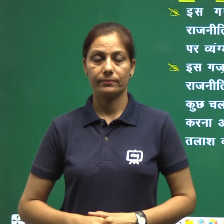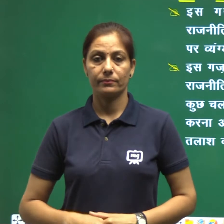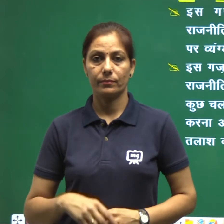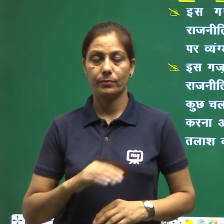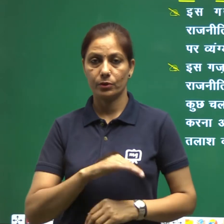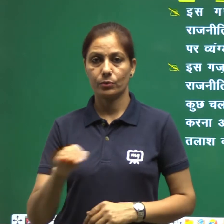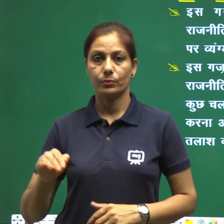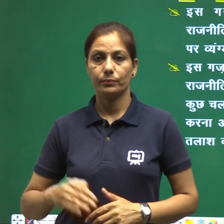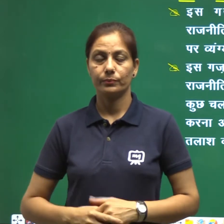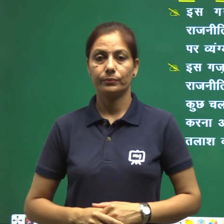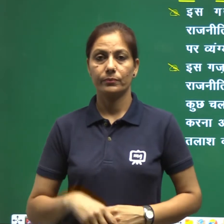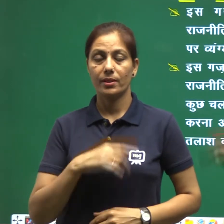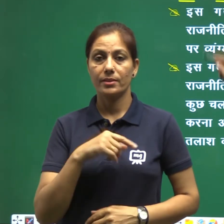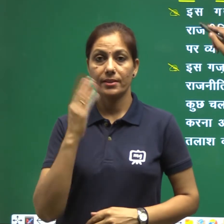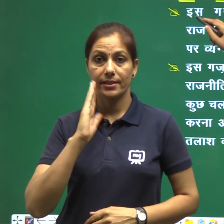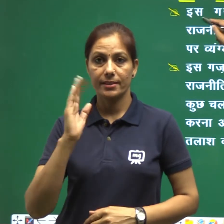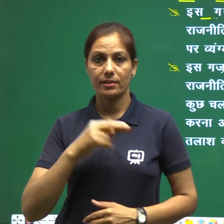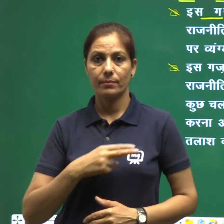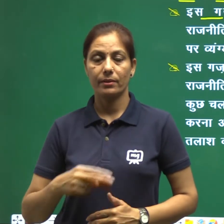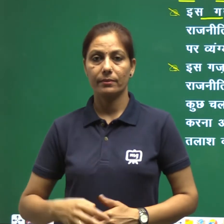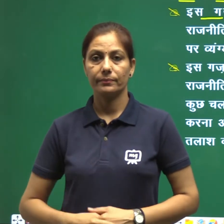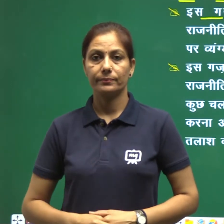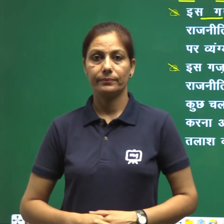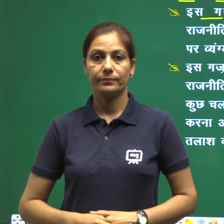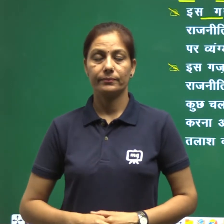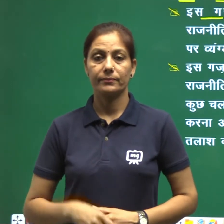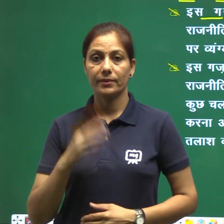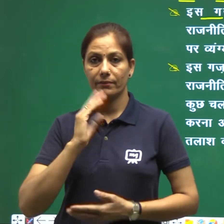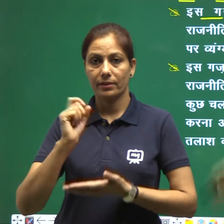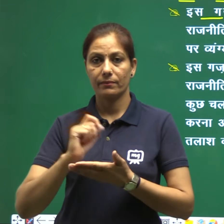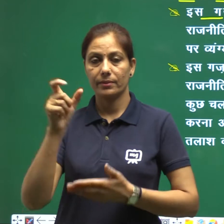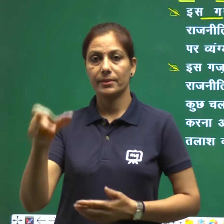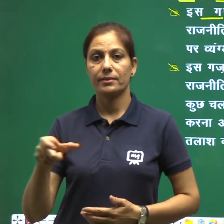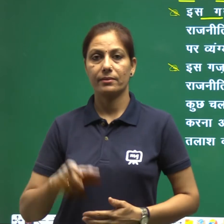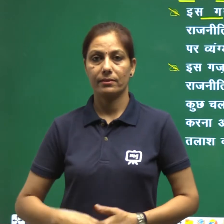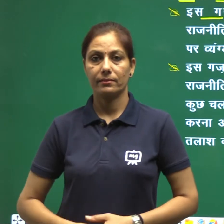बच्चों, इस गजल में कवि ने